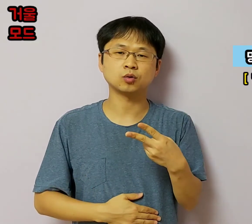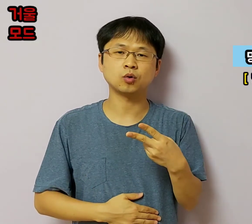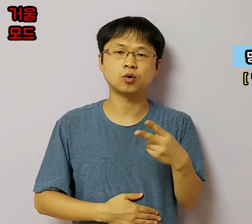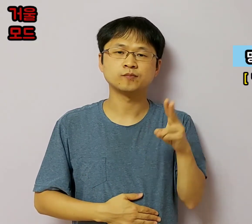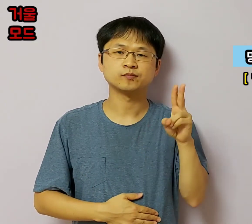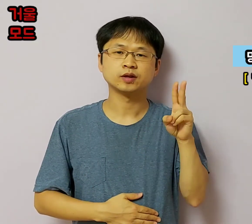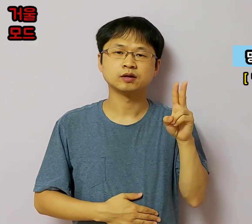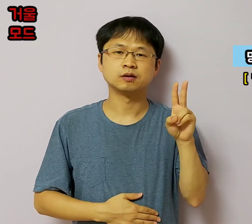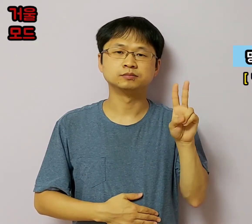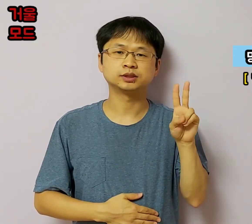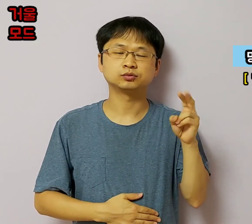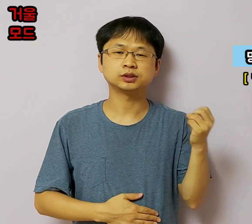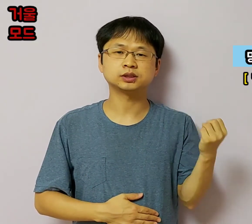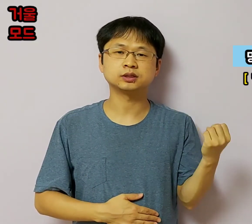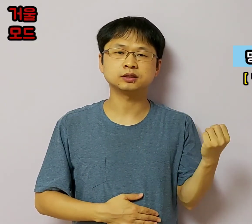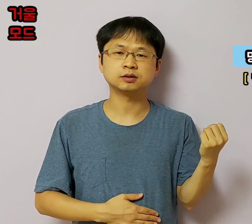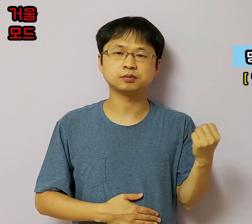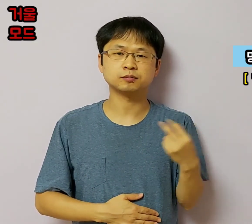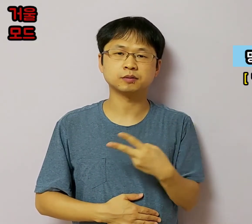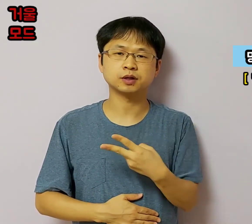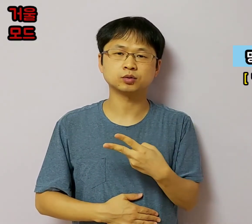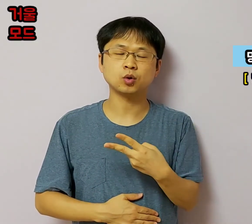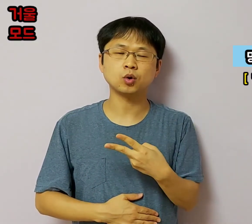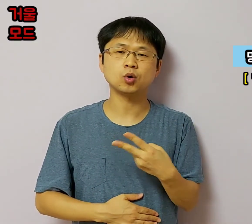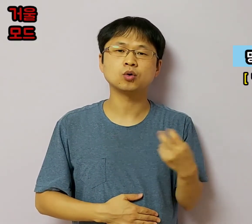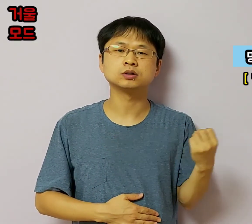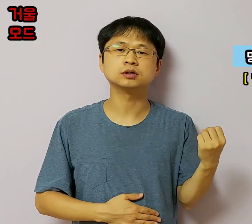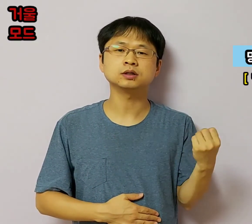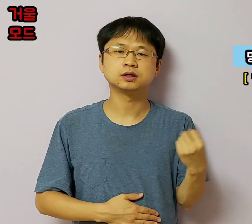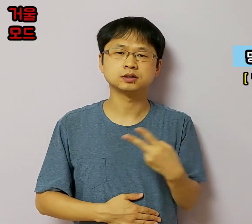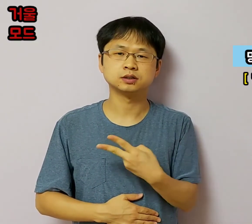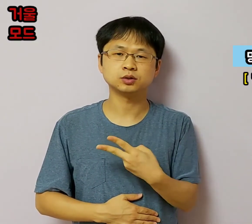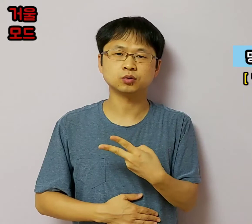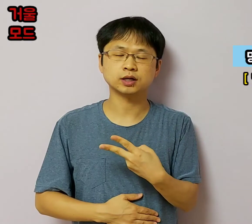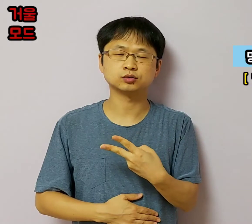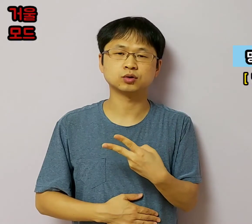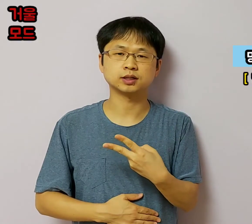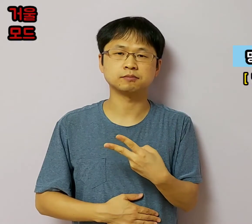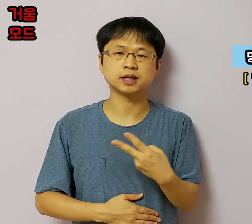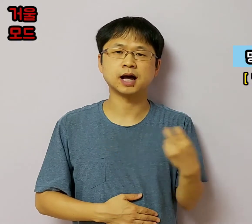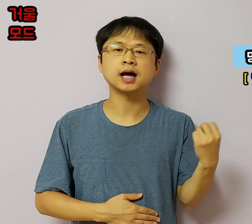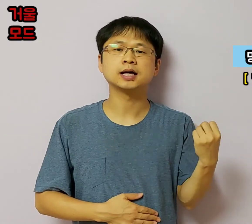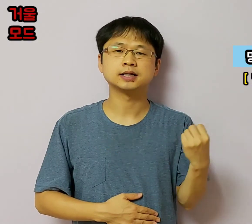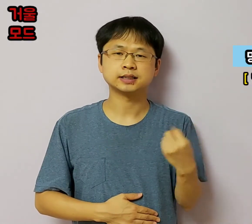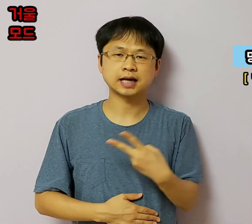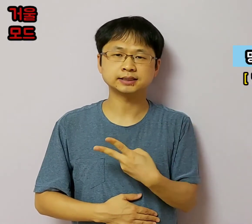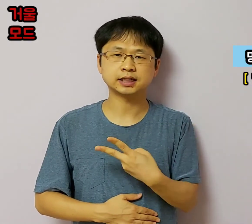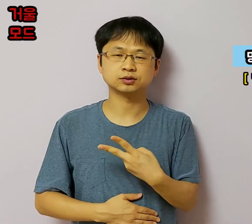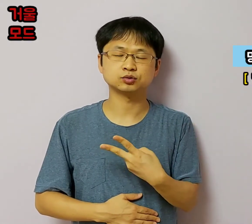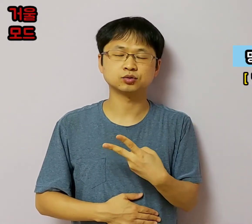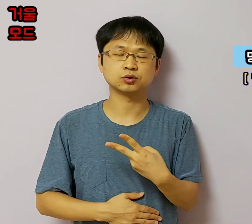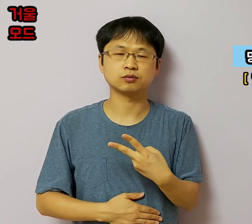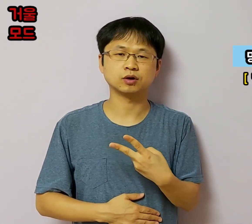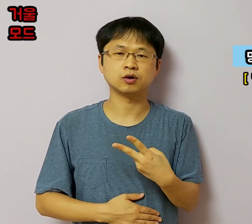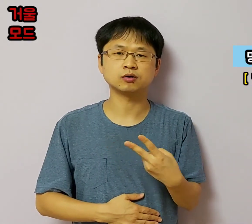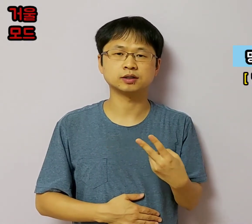또, 검지중지를 옆으로 펴면 또 혹은 그리고라는 수어가 됩니다. 다시라는 수어도 되고요.